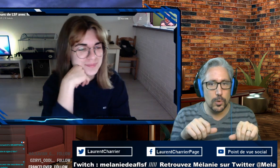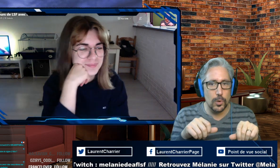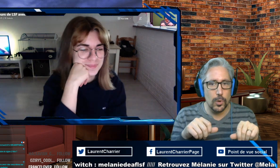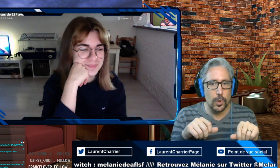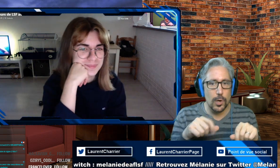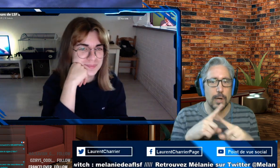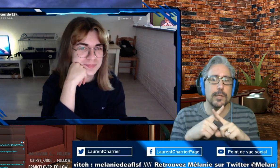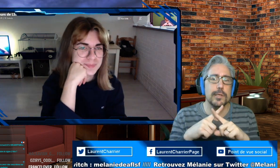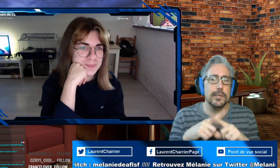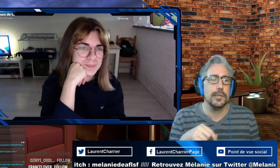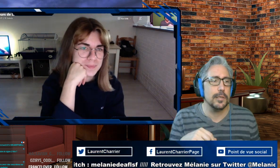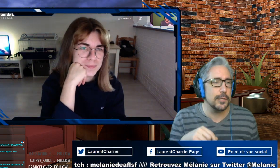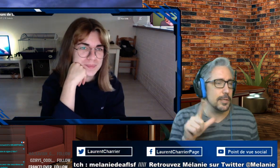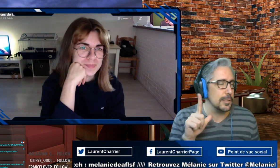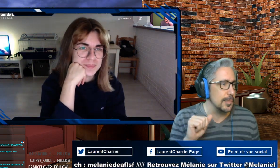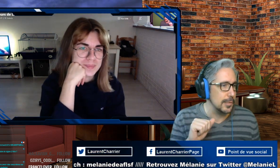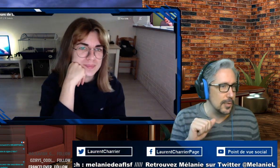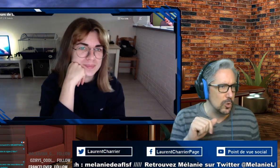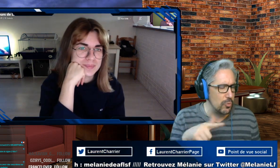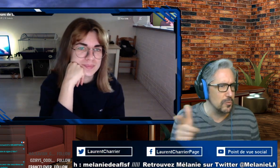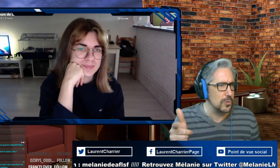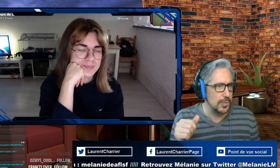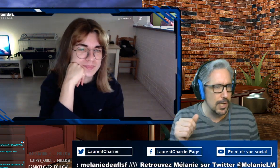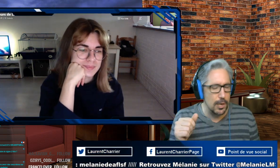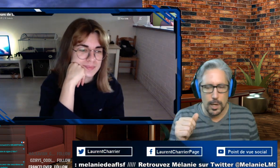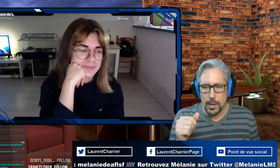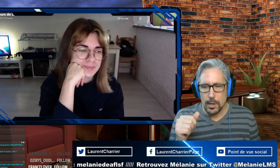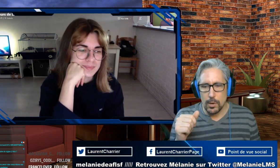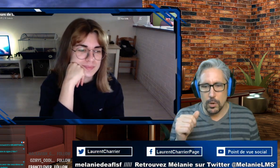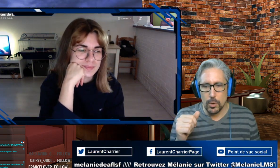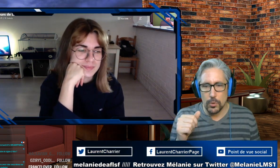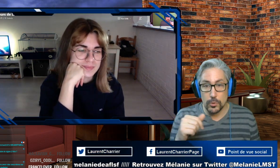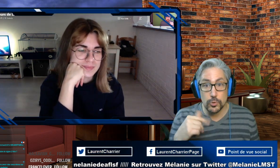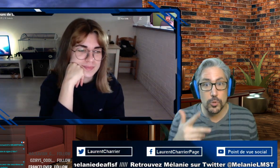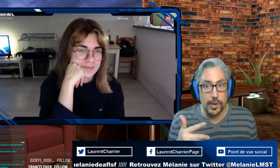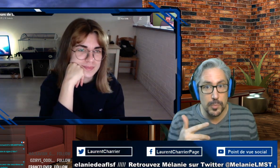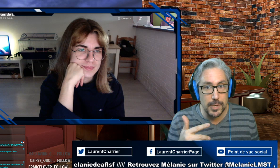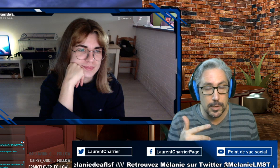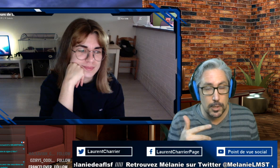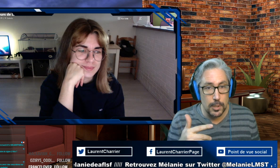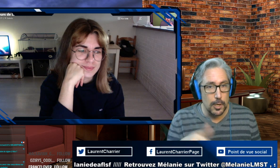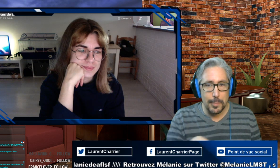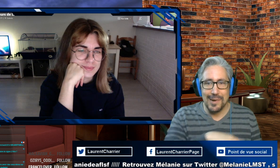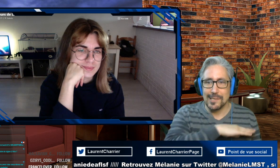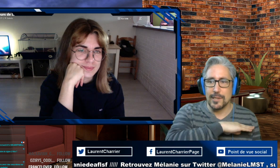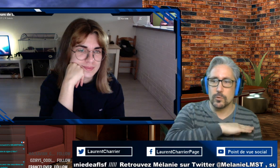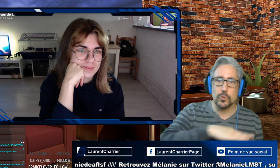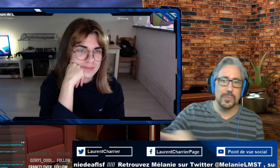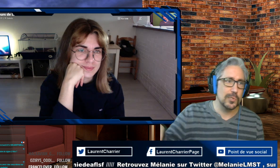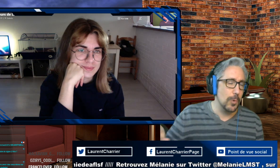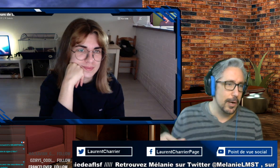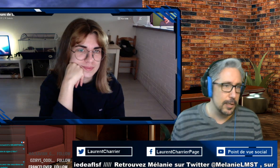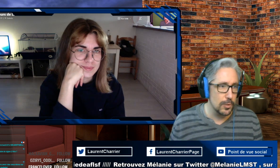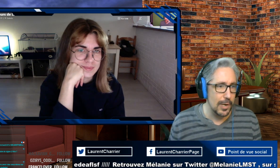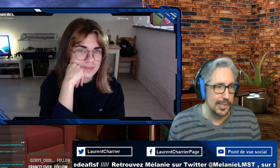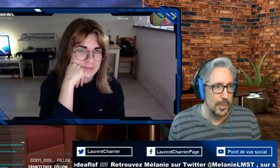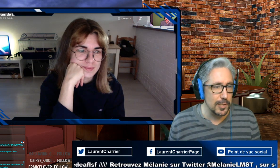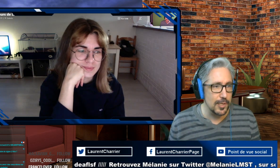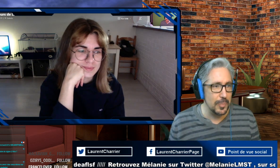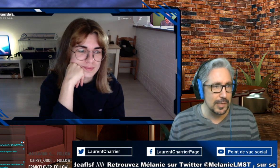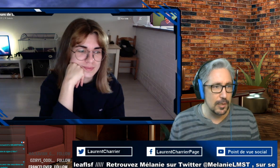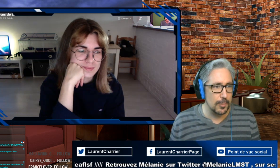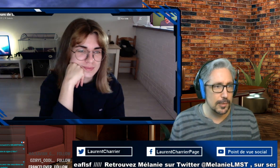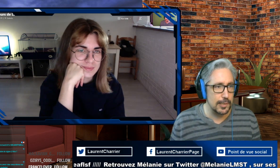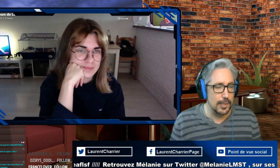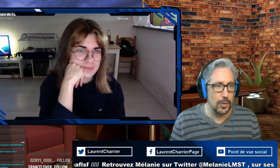donc un XXL sur conduit social d'1 heure et demie, bah, c'était toutes mes soirées de la semaine